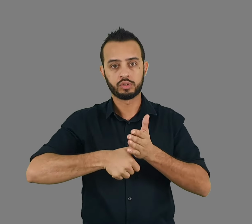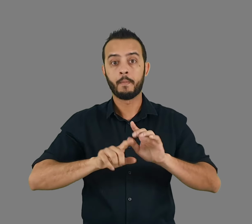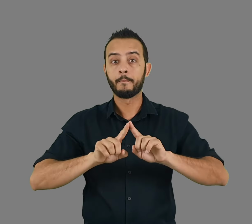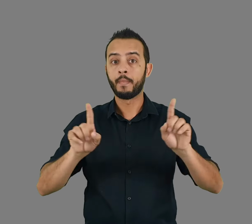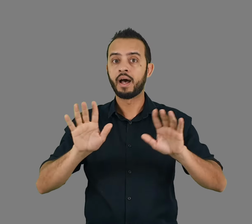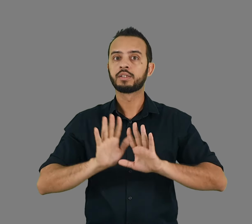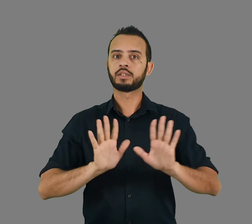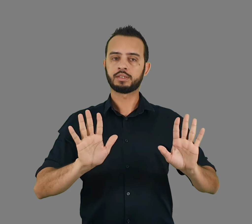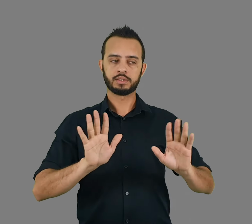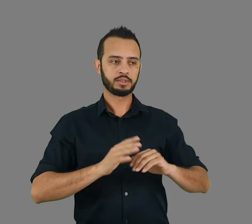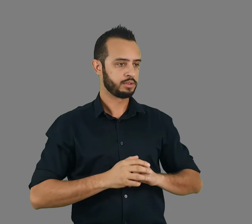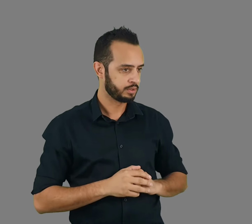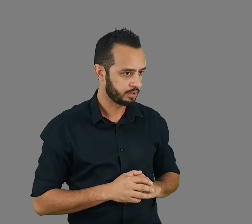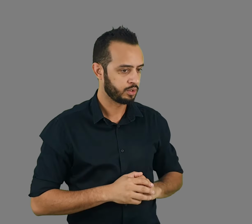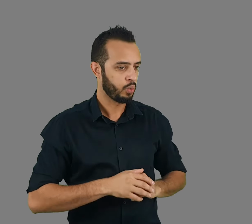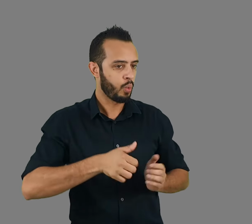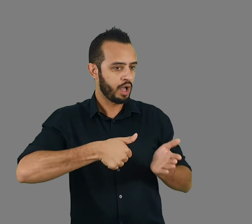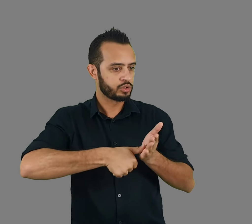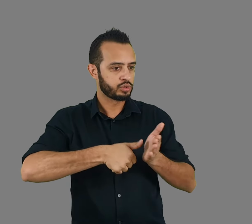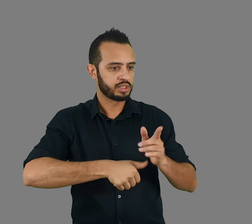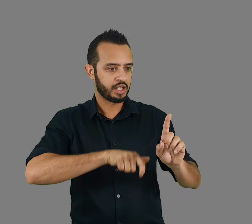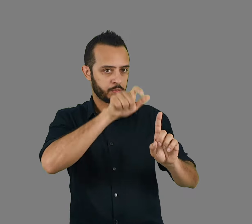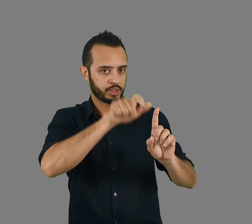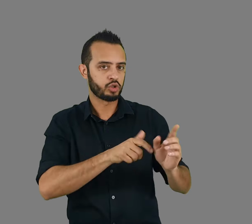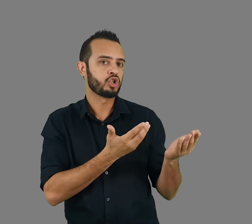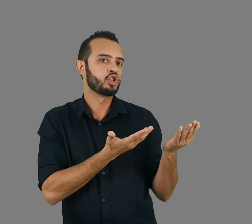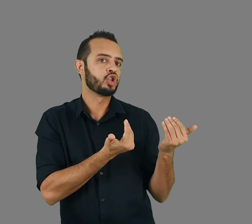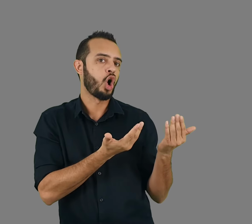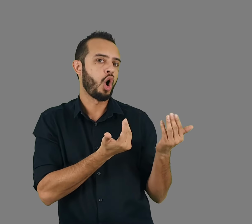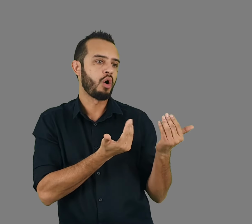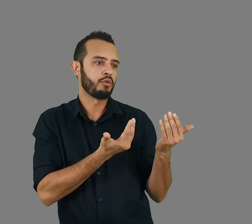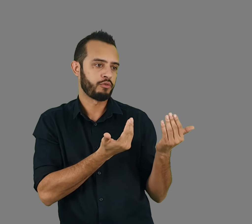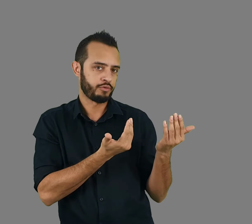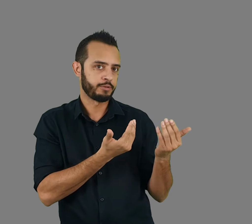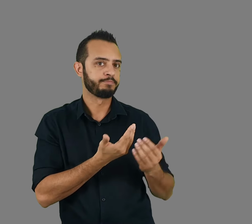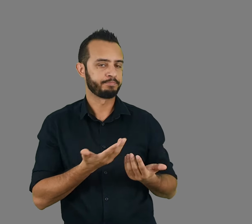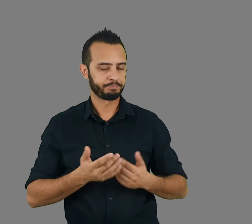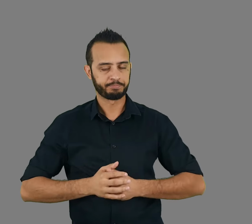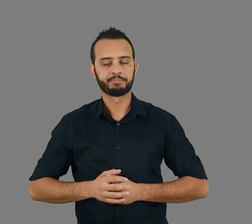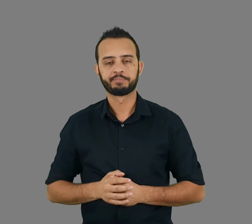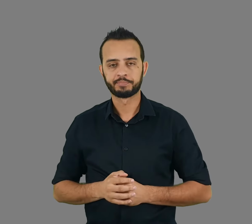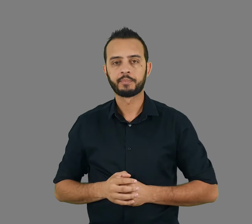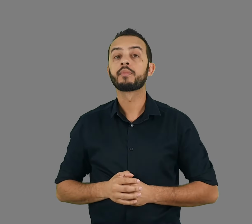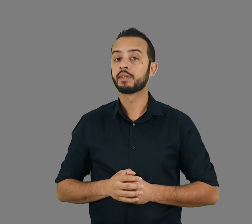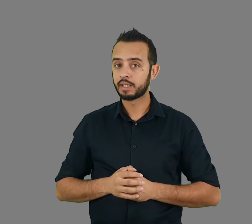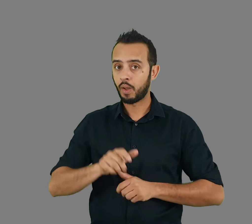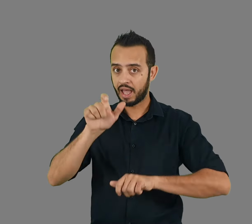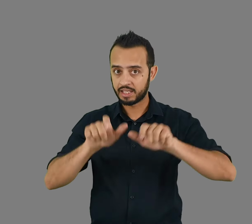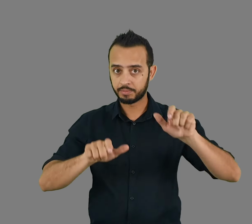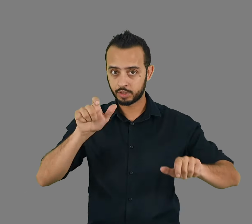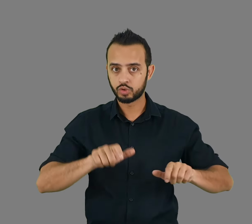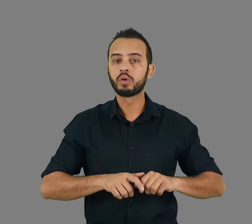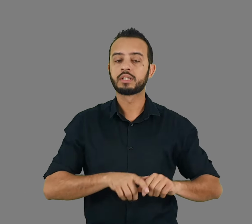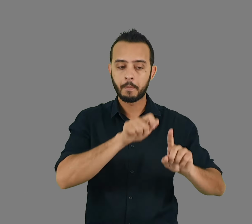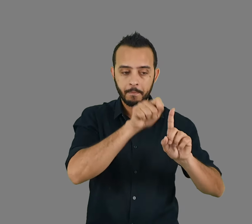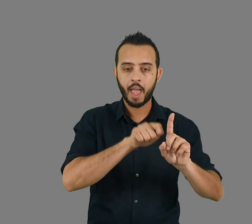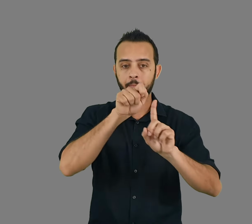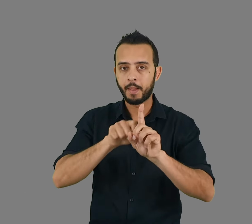associado beneficiário, infanto-juvenil. Os associados contribuintes deverão estar em dia com as suas contribuições por pelo menos